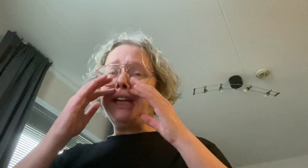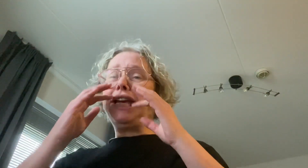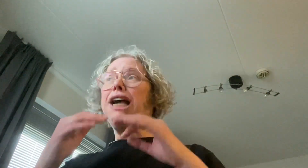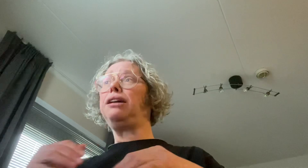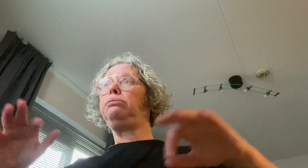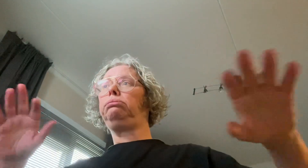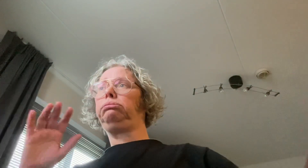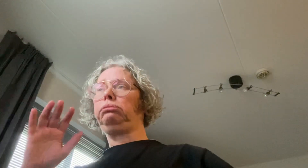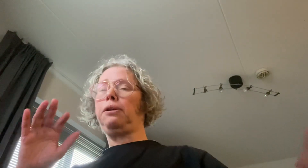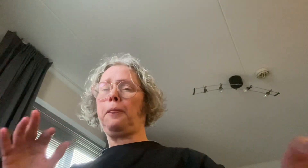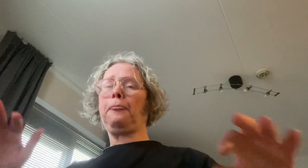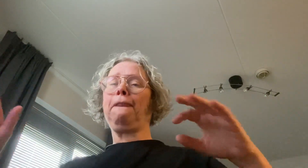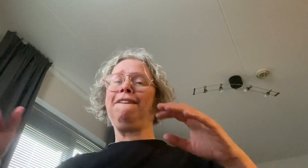Veronica.